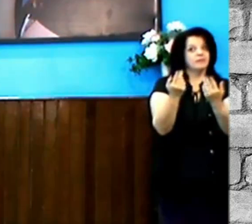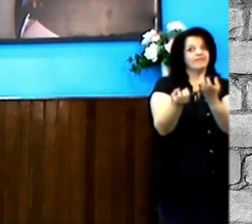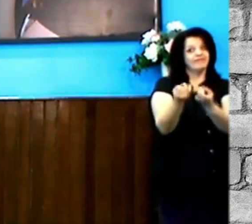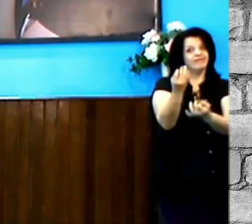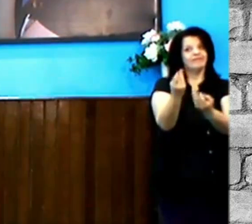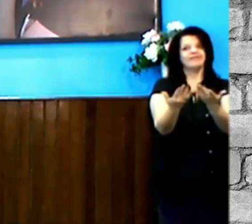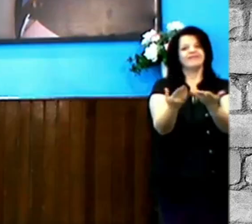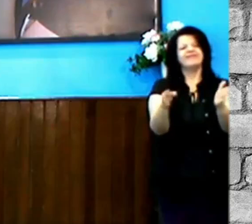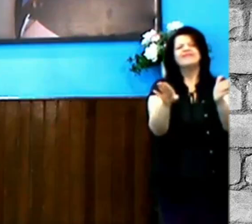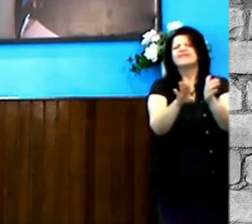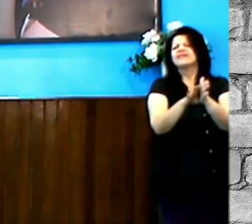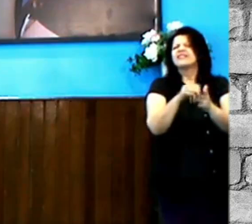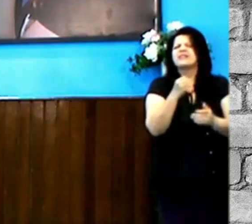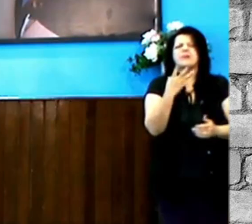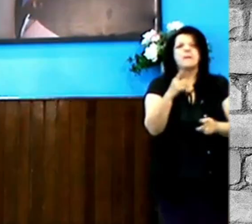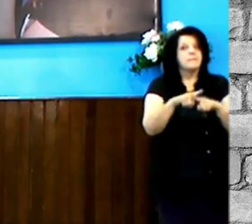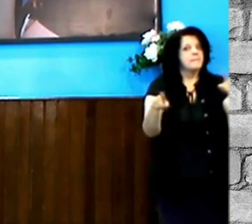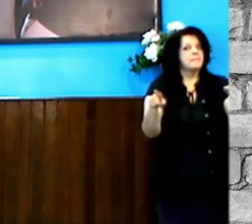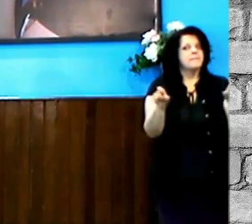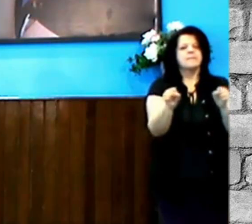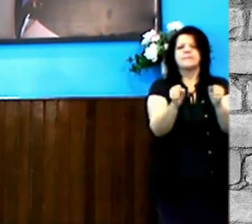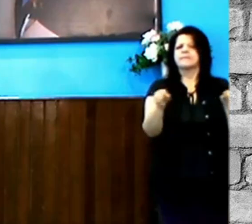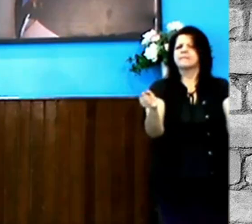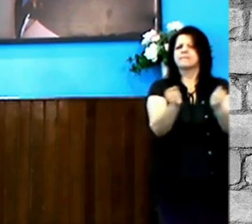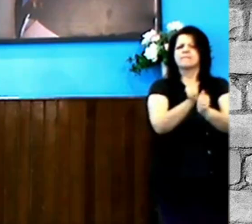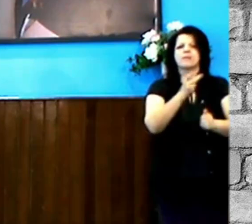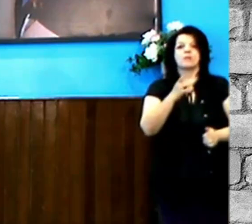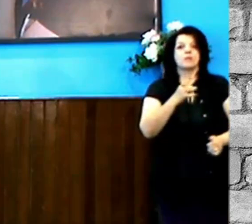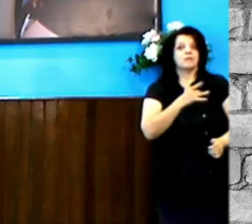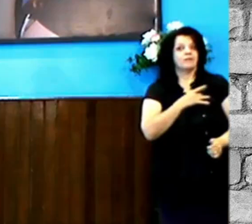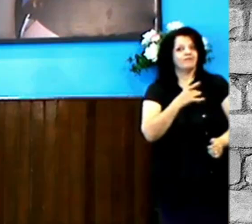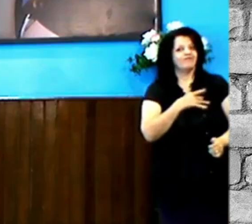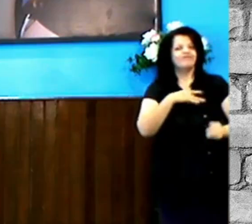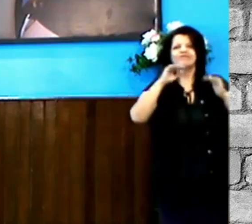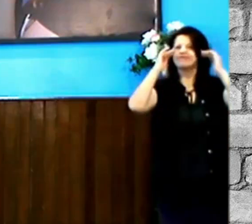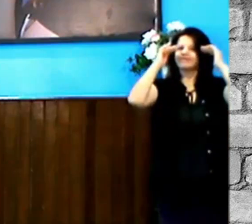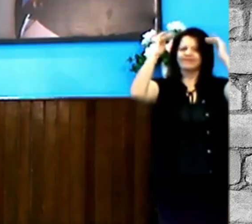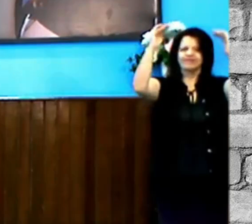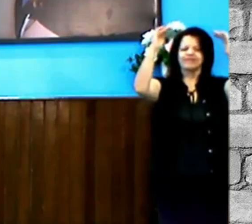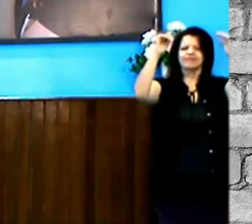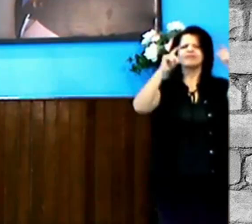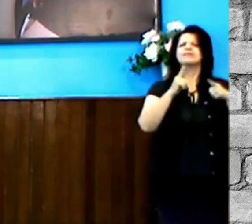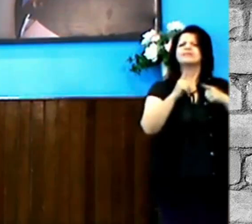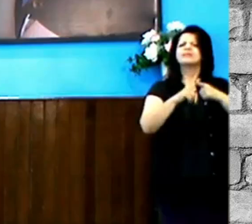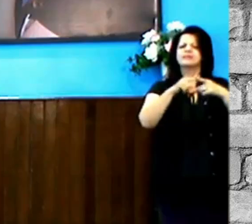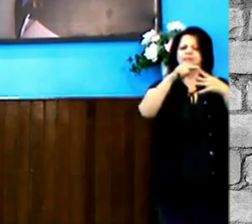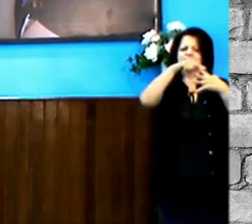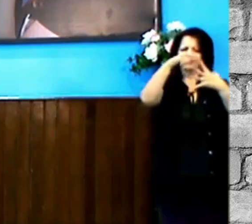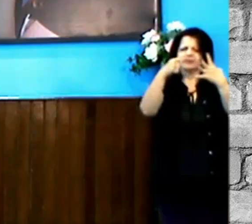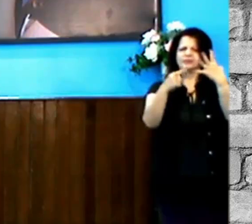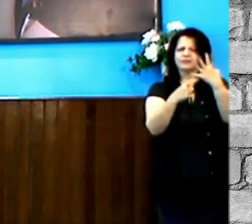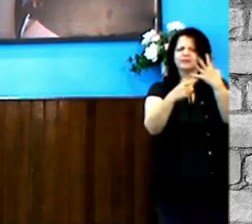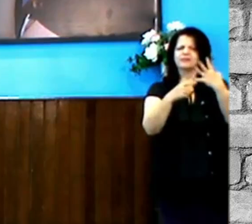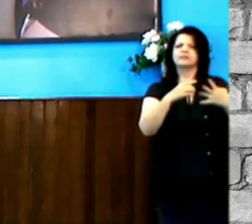agradável, é verdade, mas também com reverência, mas também com temor. Deixa eu pontuar algumas coisas sobre o temor do